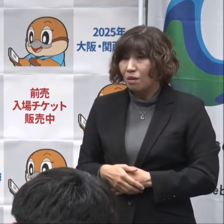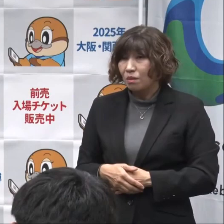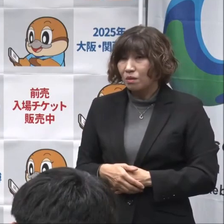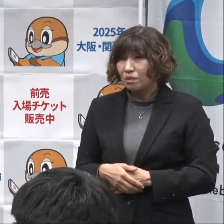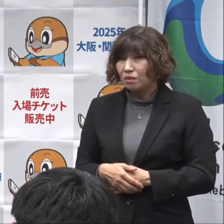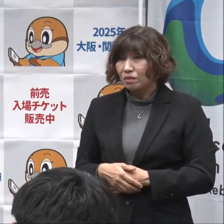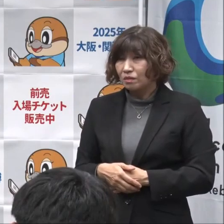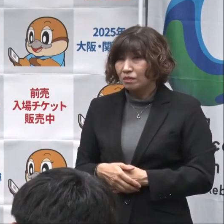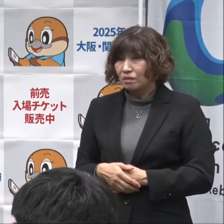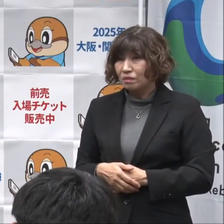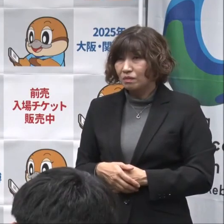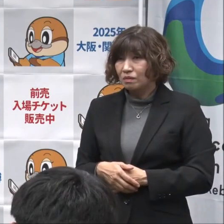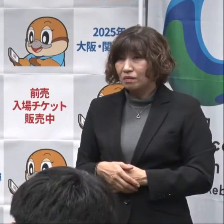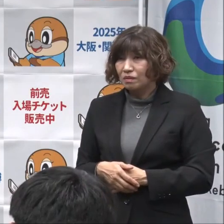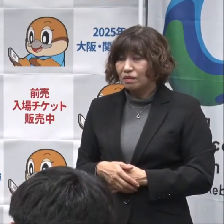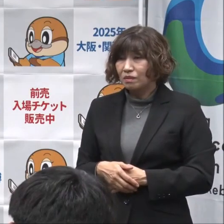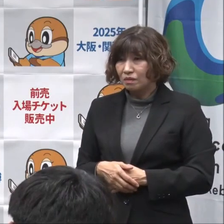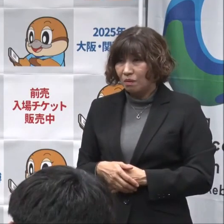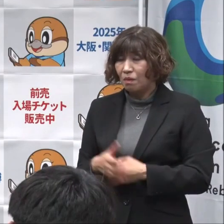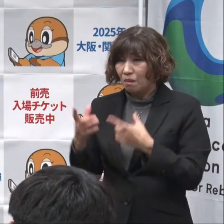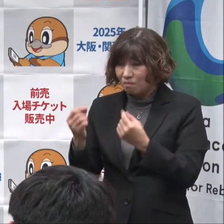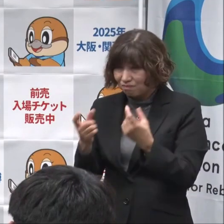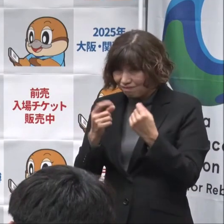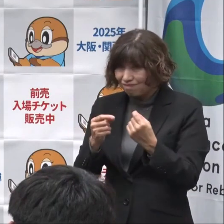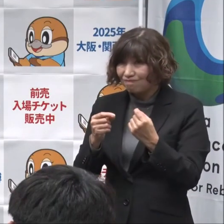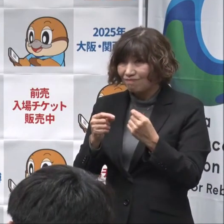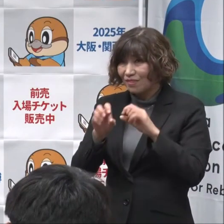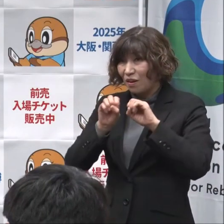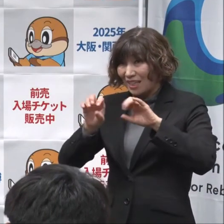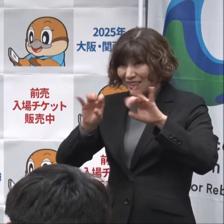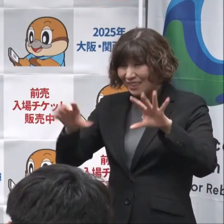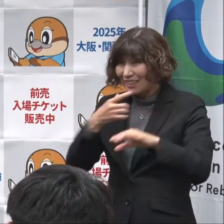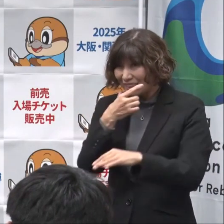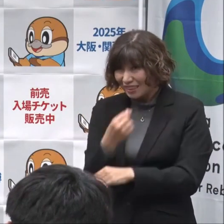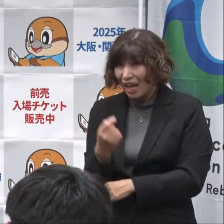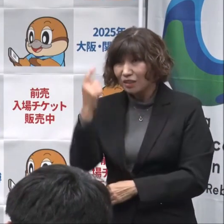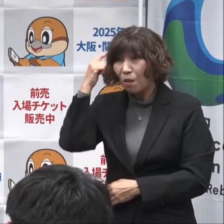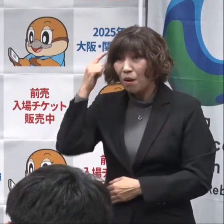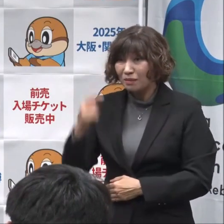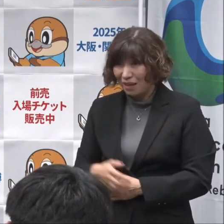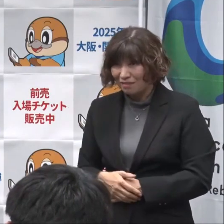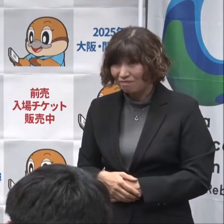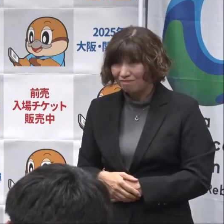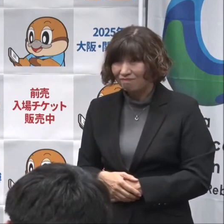に発信をしていけたらなと思います。